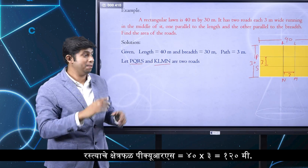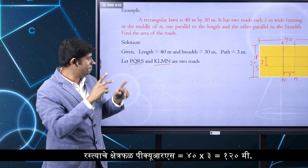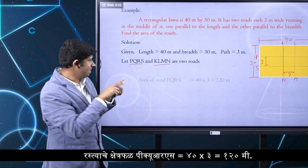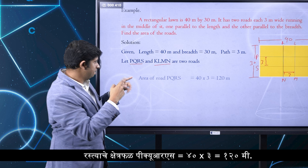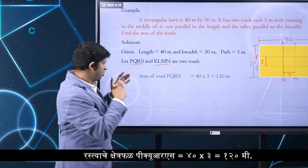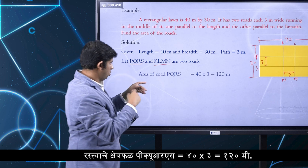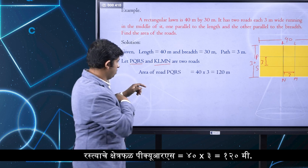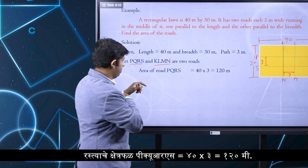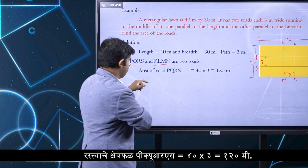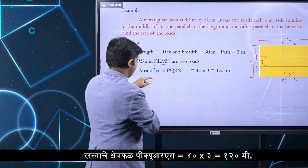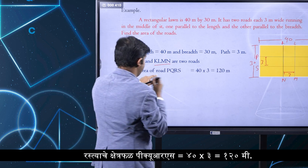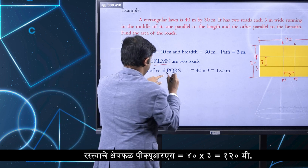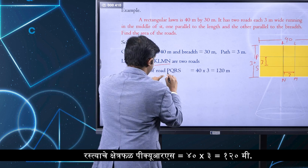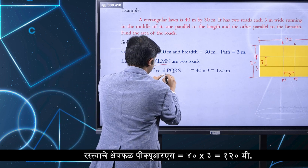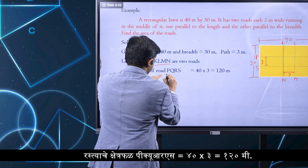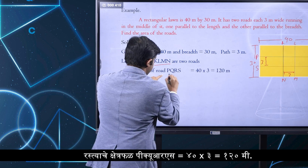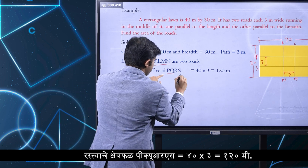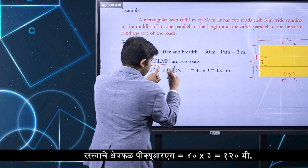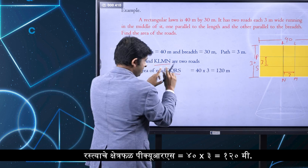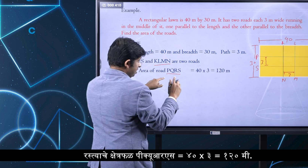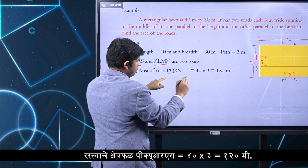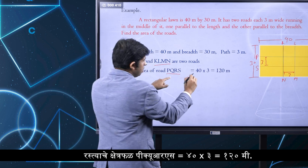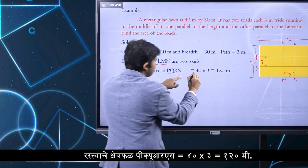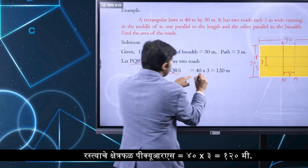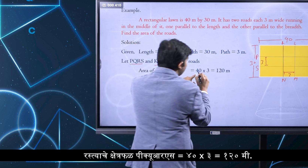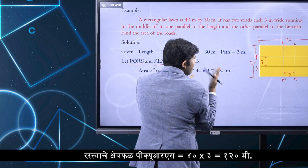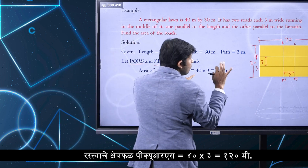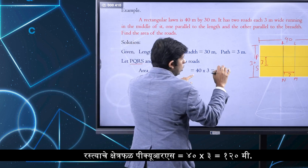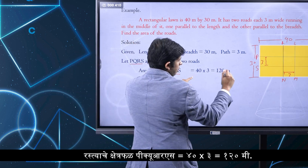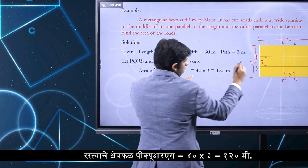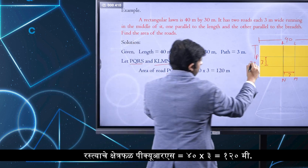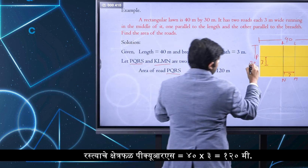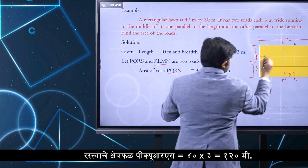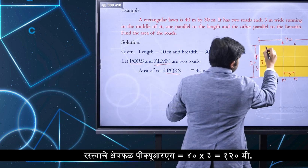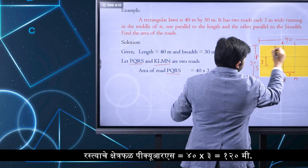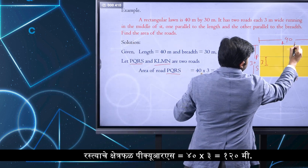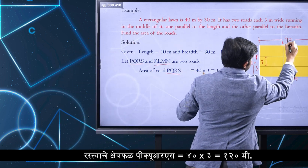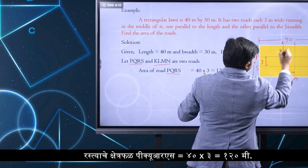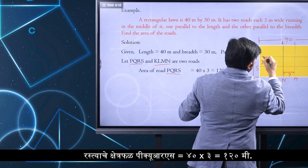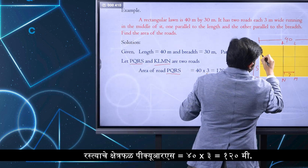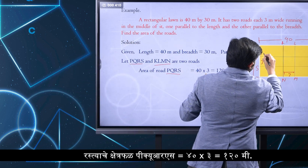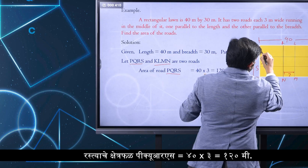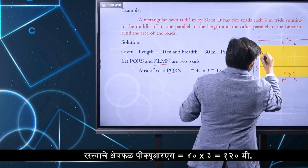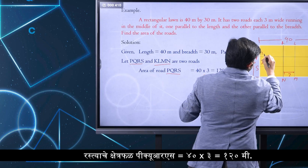रस्त्याचे क्षेत्रफळ PQRS इज इक्वल टू 40 इंटू 3 इज इक्वल टू 120 मीटर.